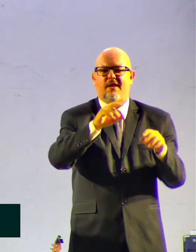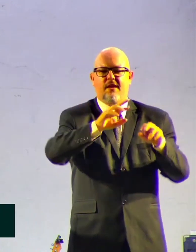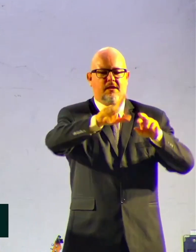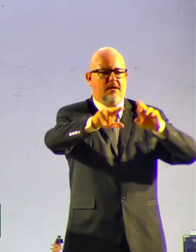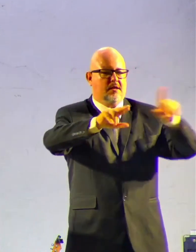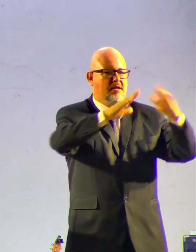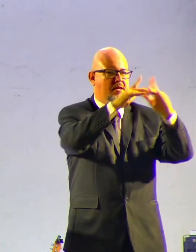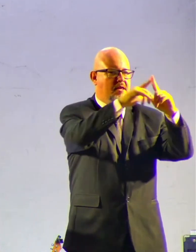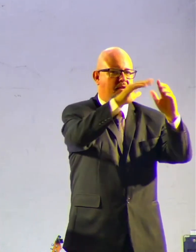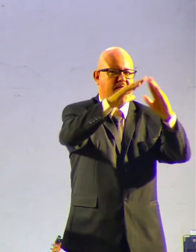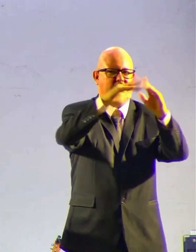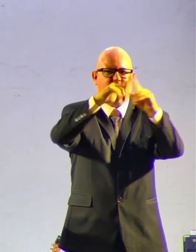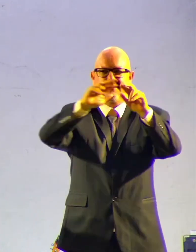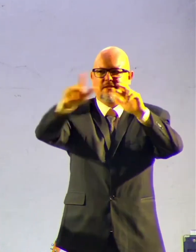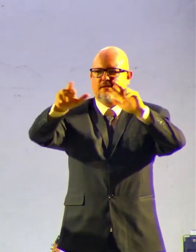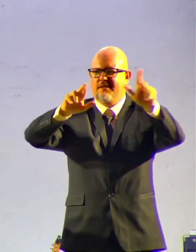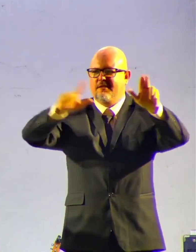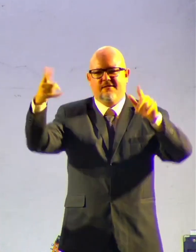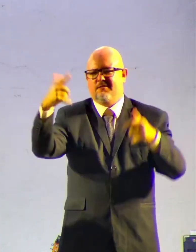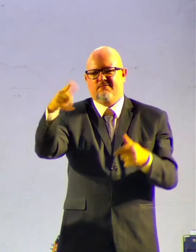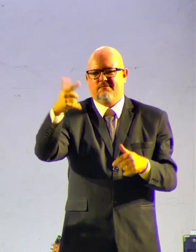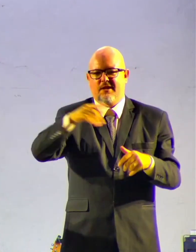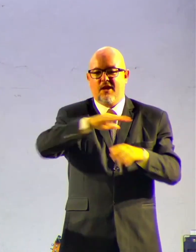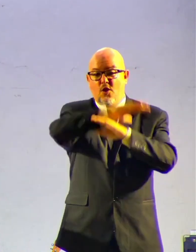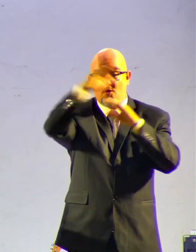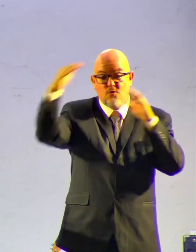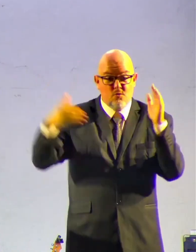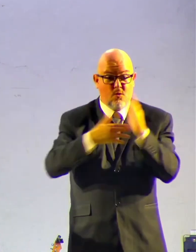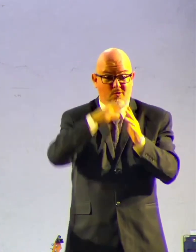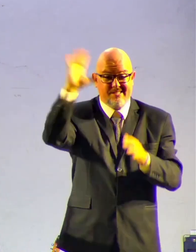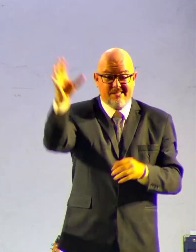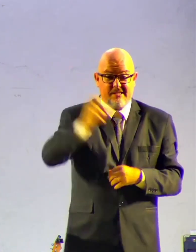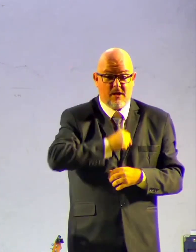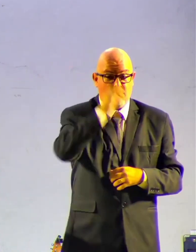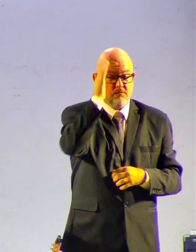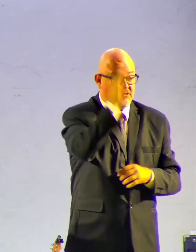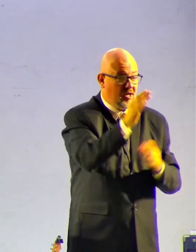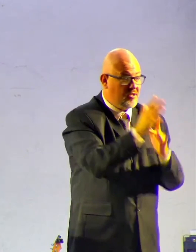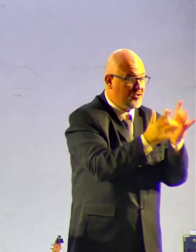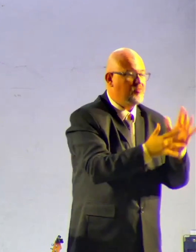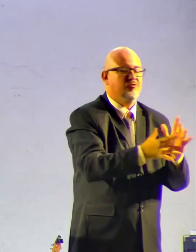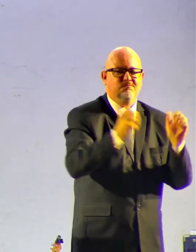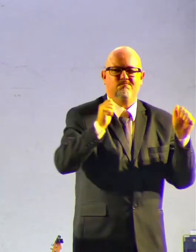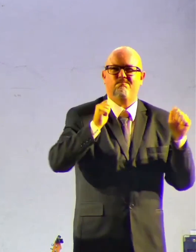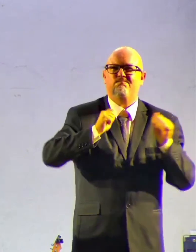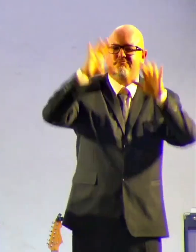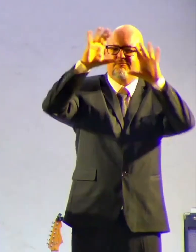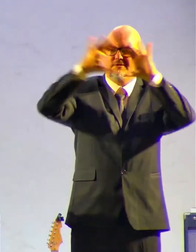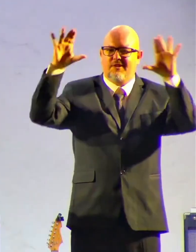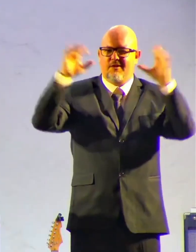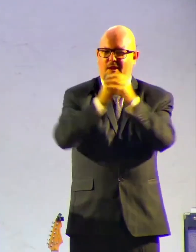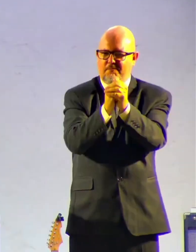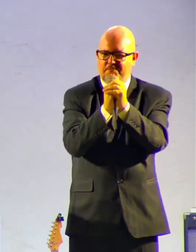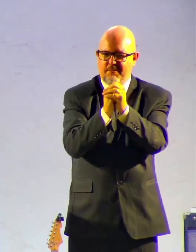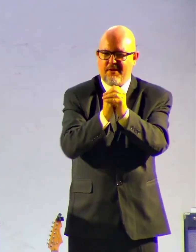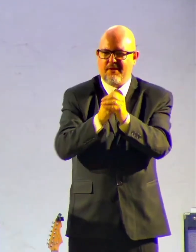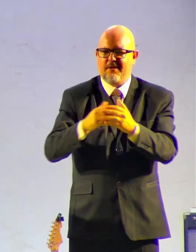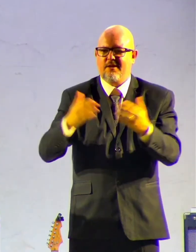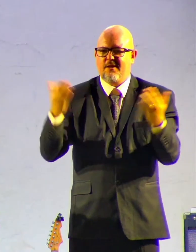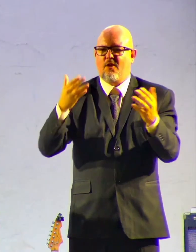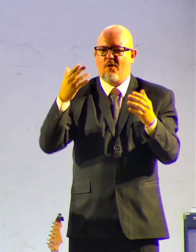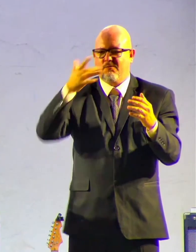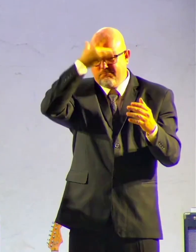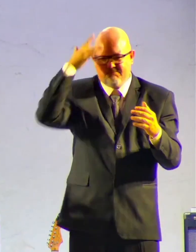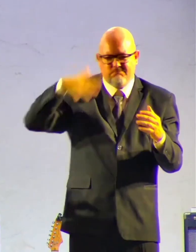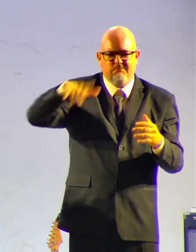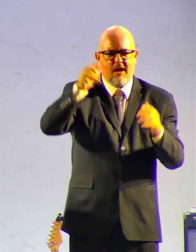denominação. Lá estará todo aquele que foi lavado no sangue do Cordeiro. E este é o povo que está aqui hoje,